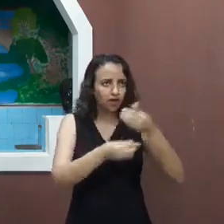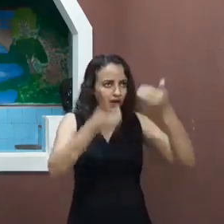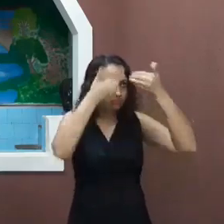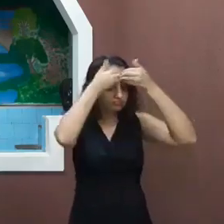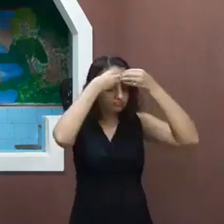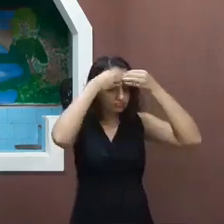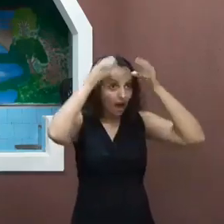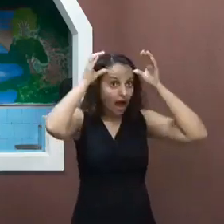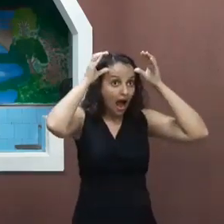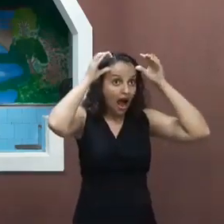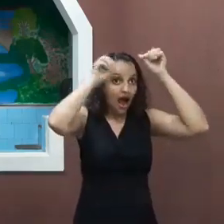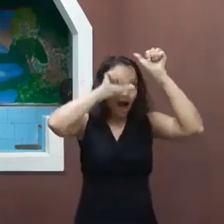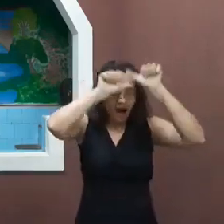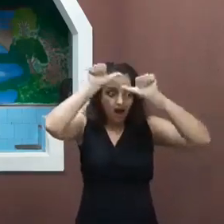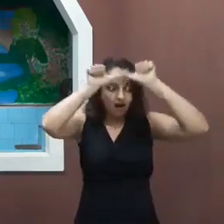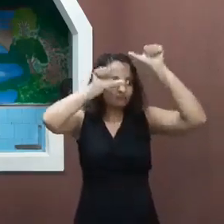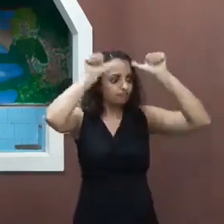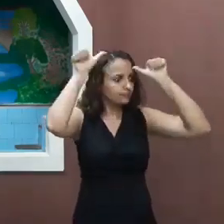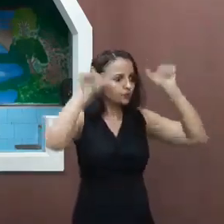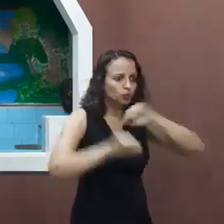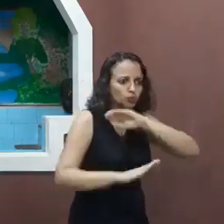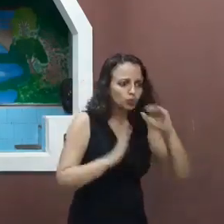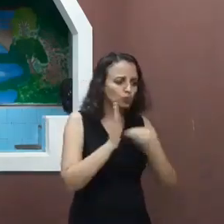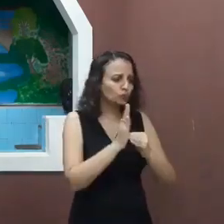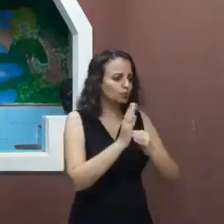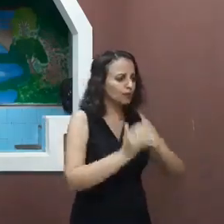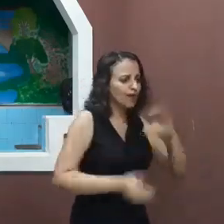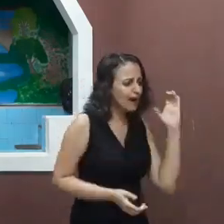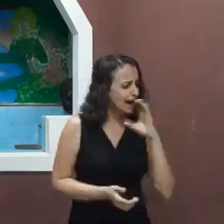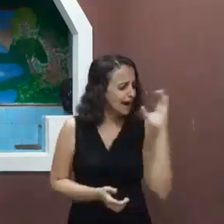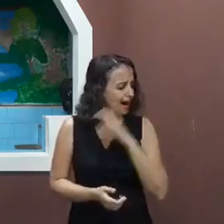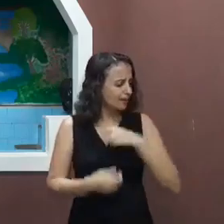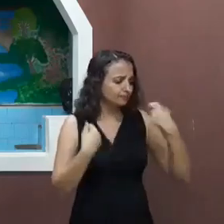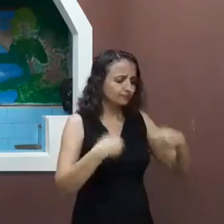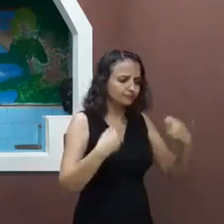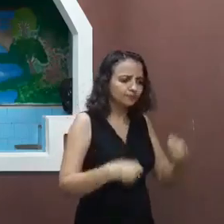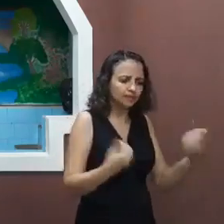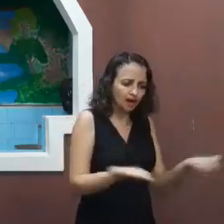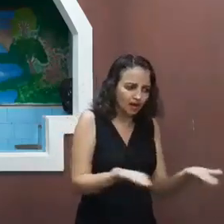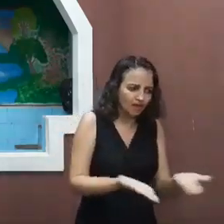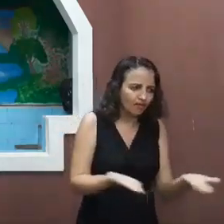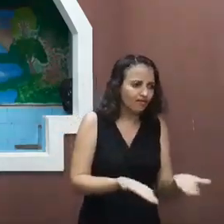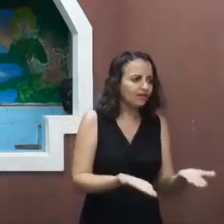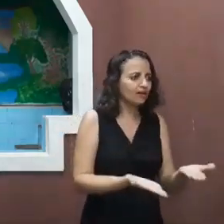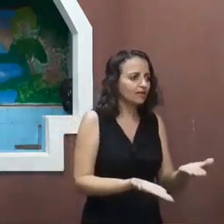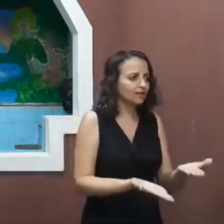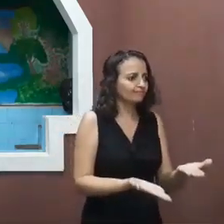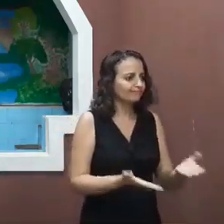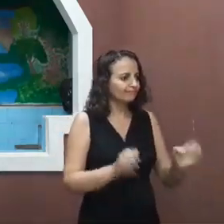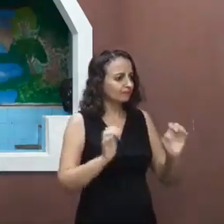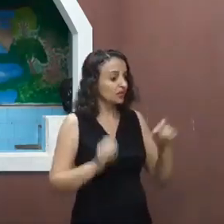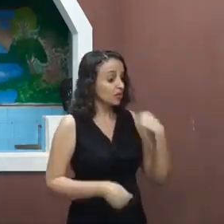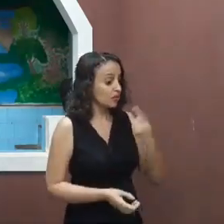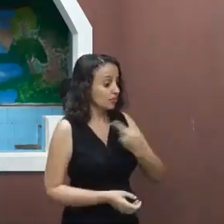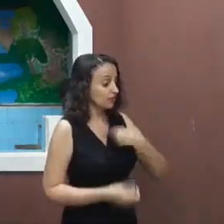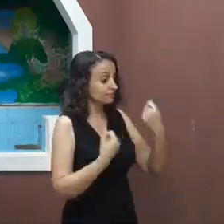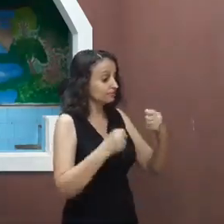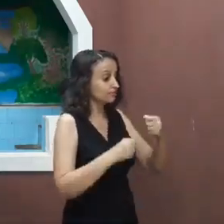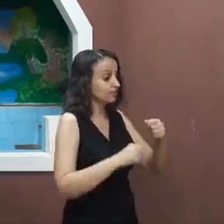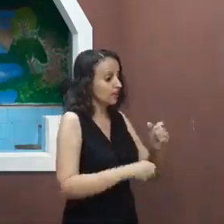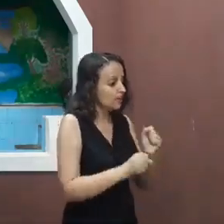transformada. Então é necessário, é urgente, é preciso, é do caráter do cristão ter boas